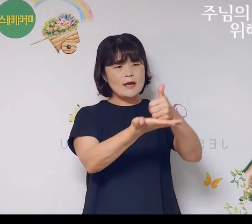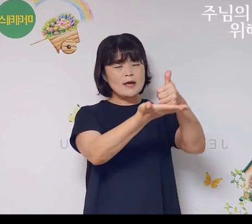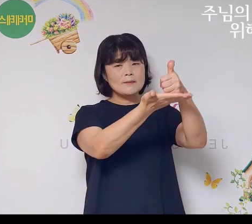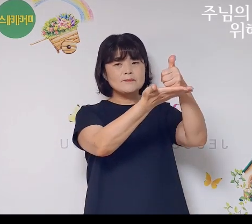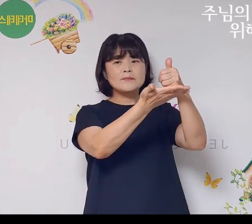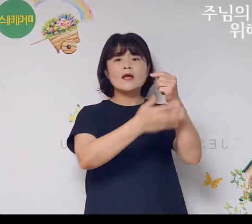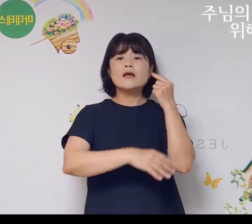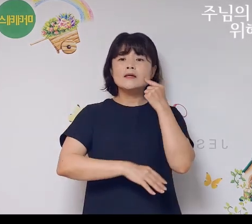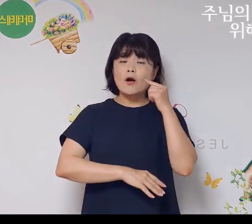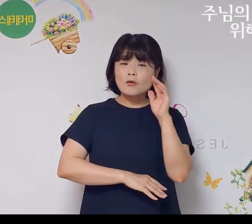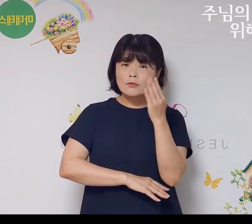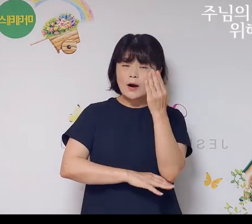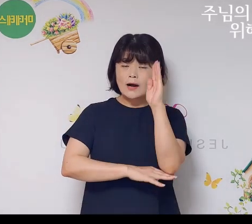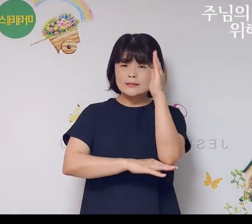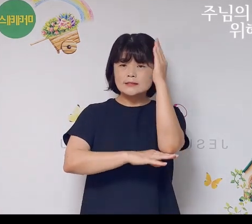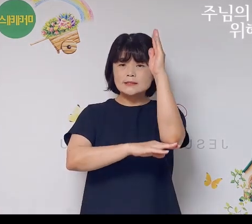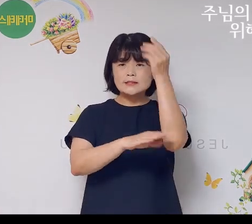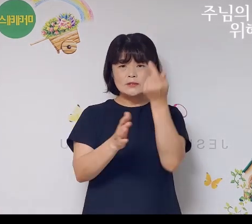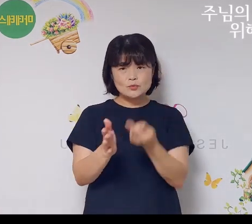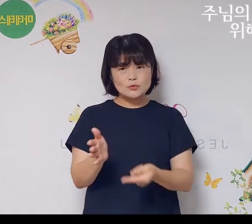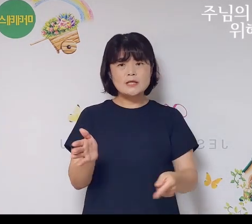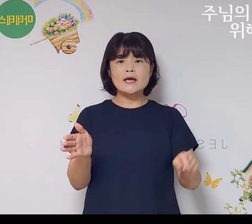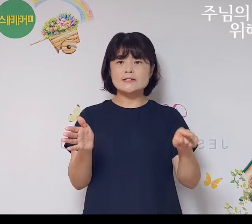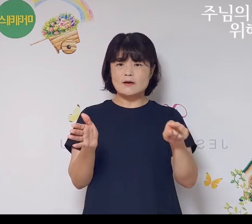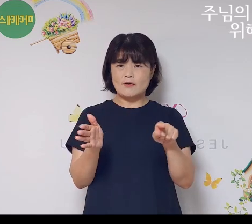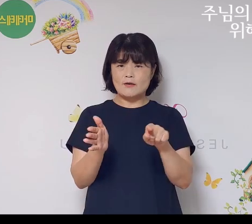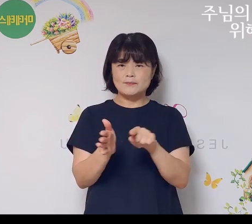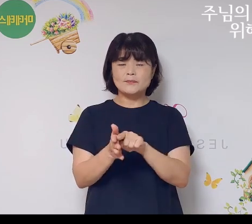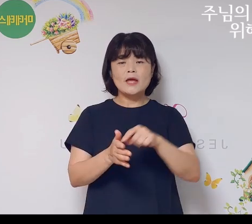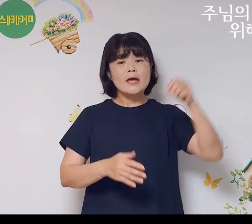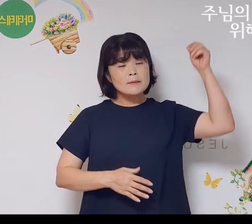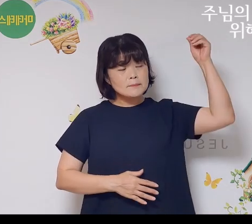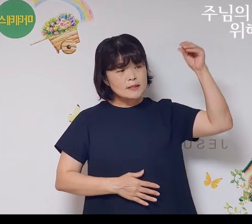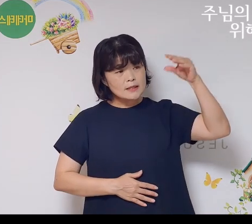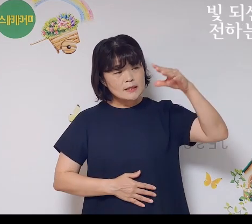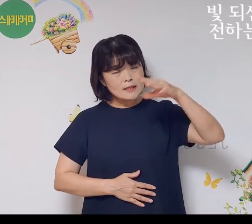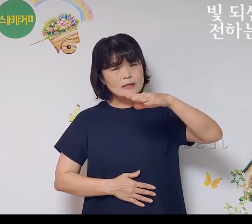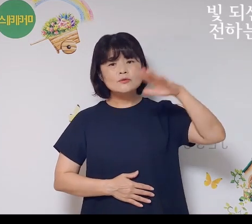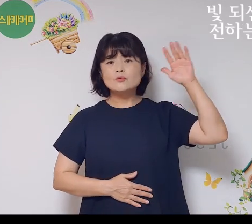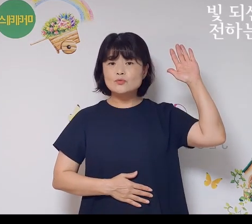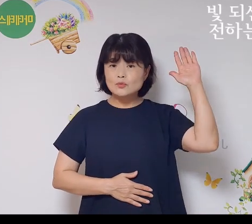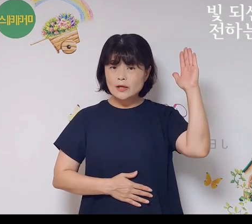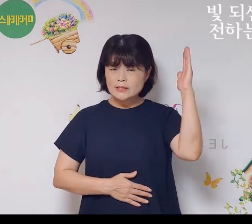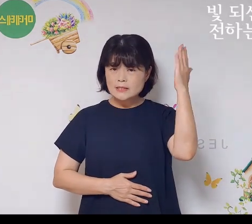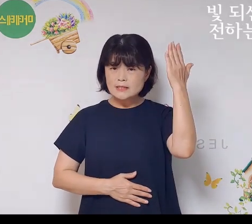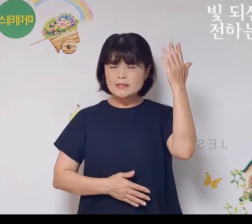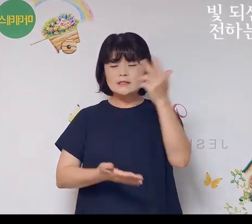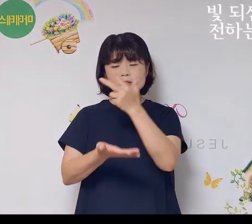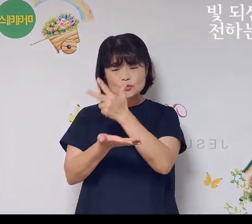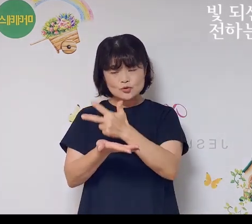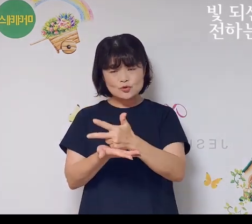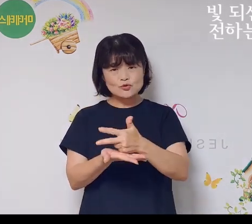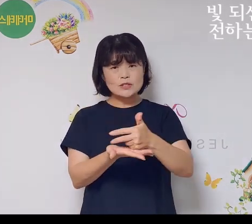주님의 영광을 위해서 빛 되신